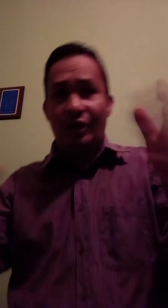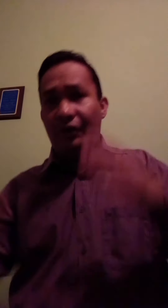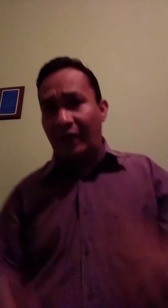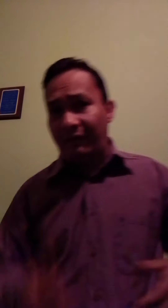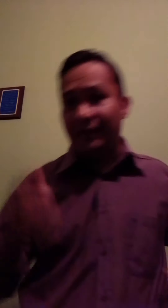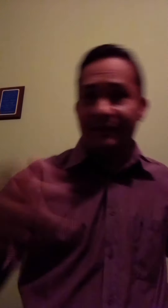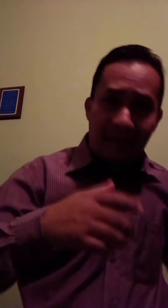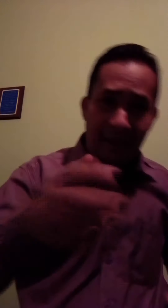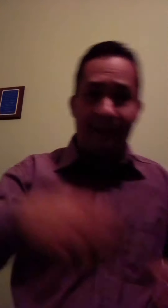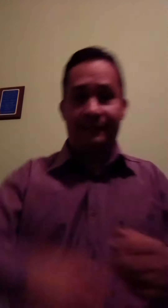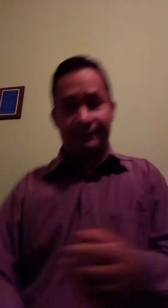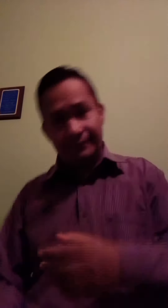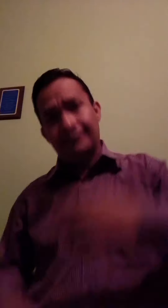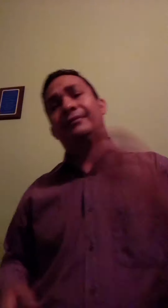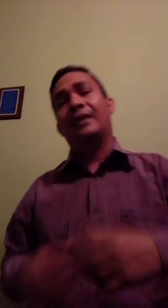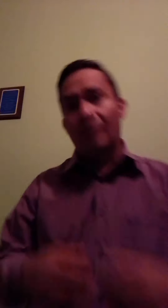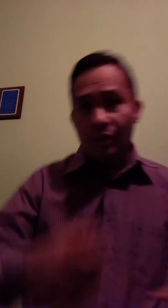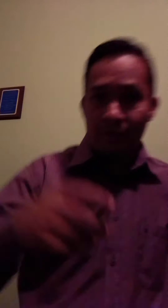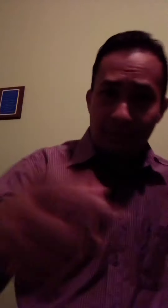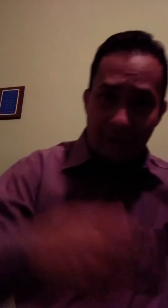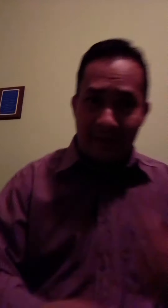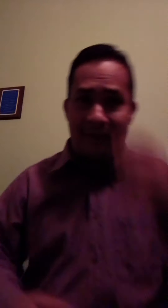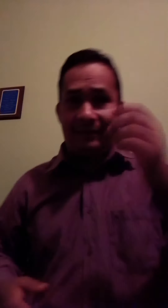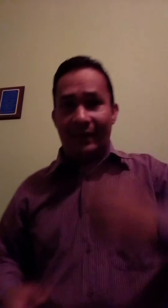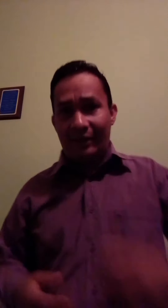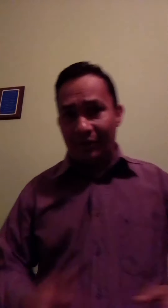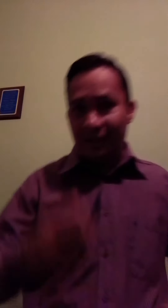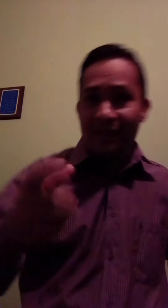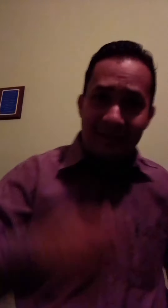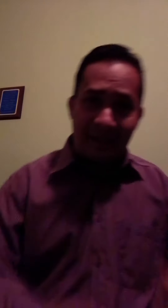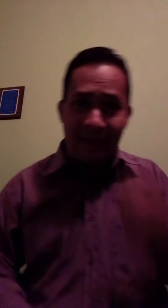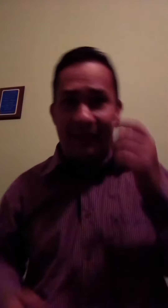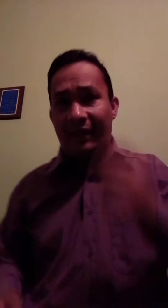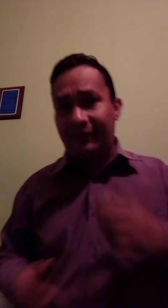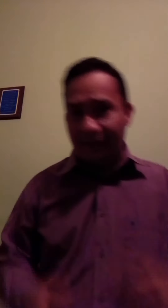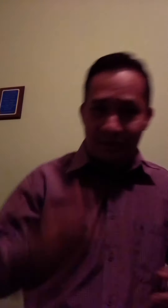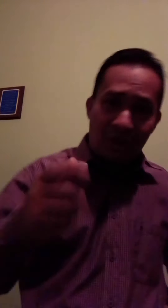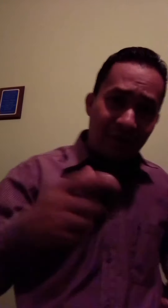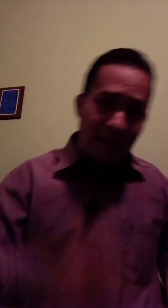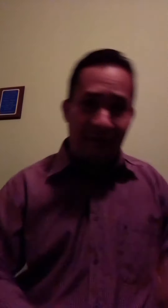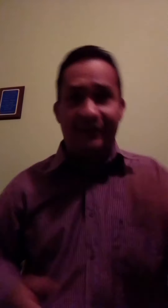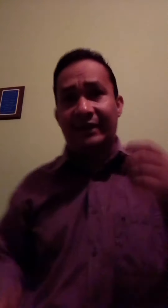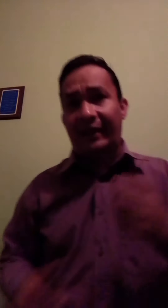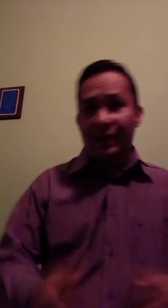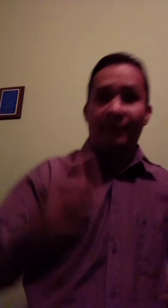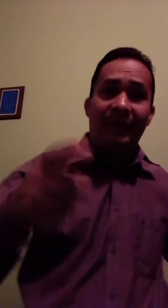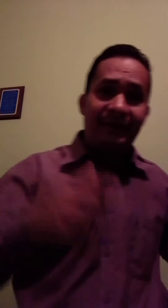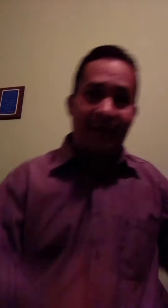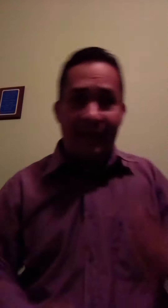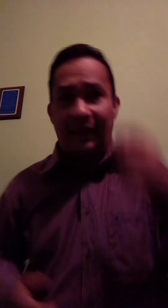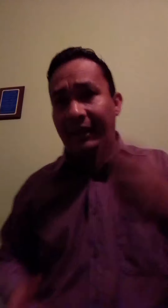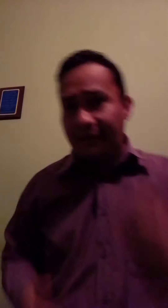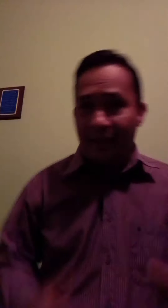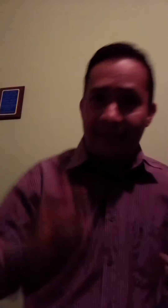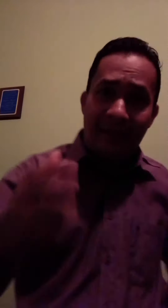yo te venceré No le tengas miedo, dile a ese gigante, yo te venceré Muestra que tienes